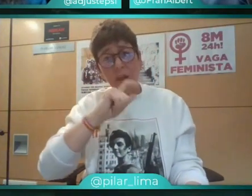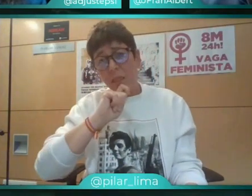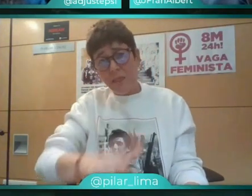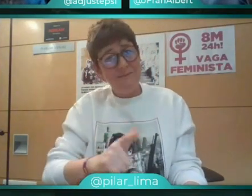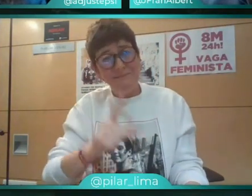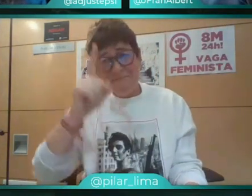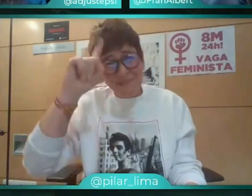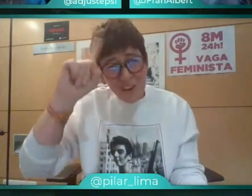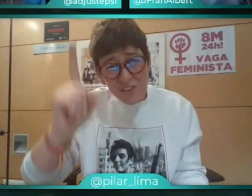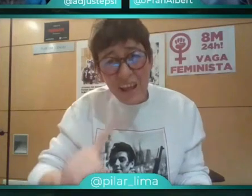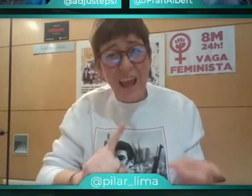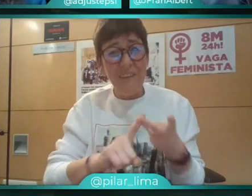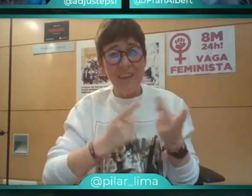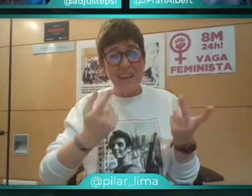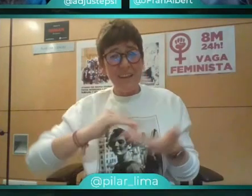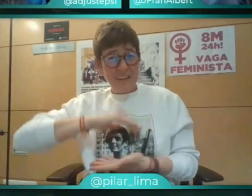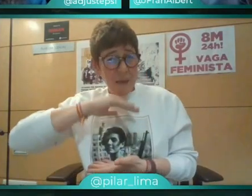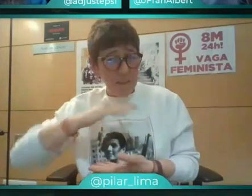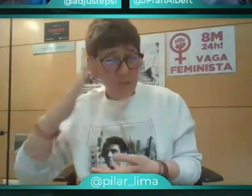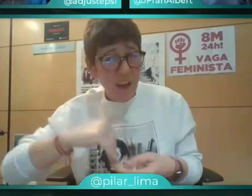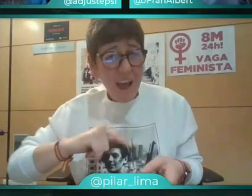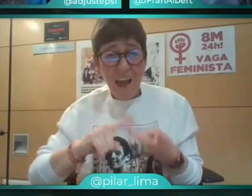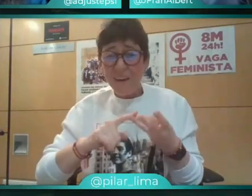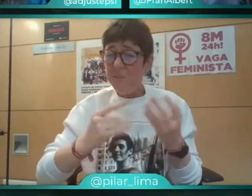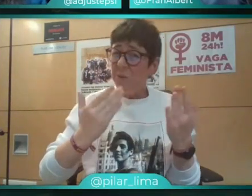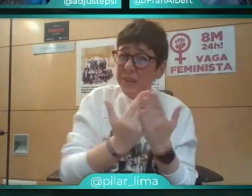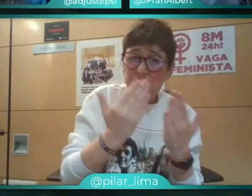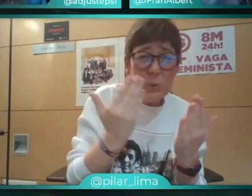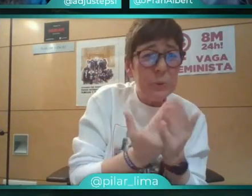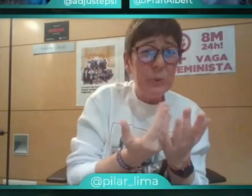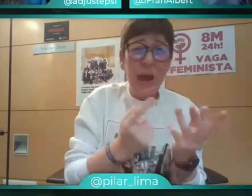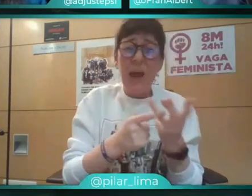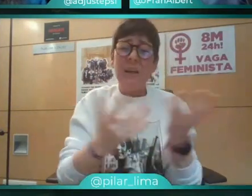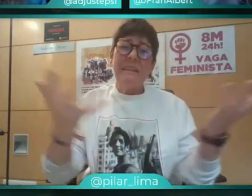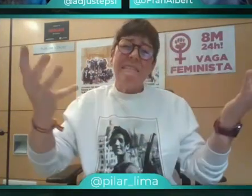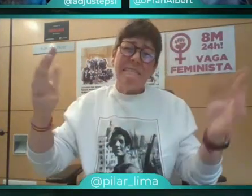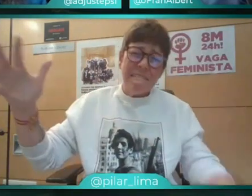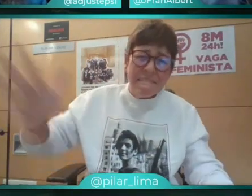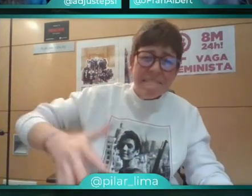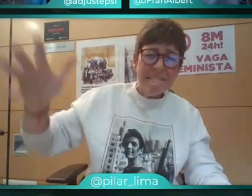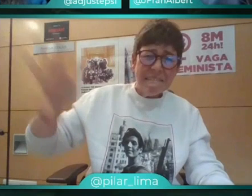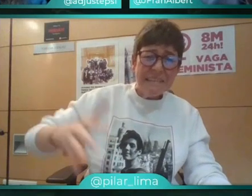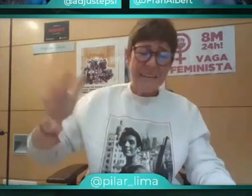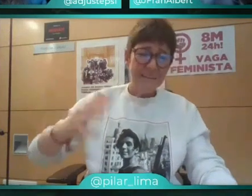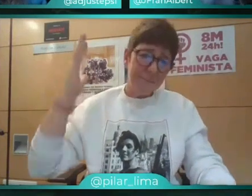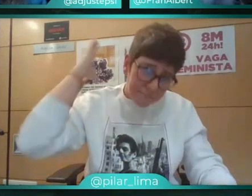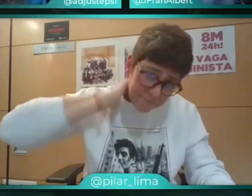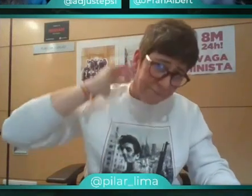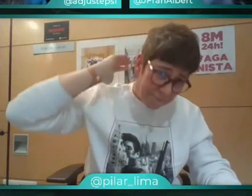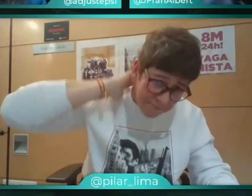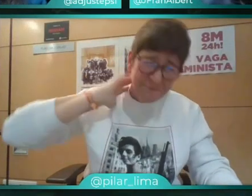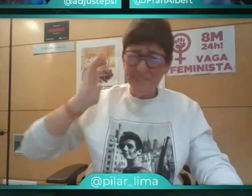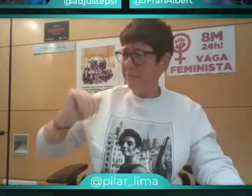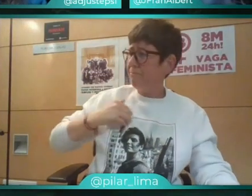siempre son despreciando y no sabes no tienes capacidad no has estudiado bueno